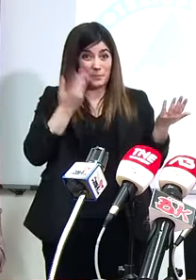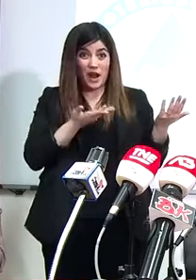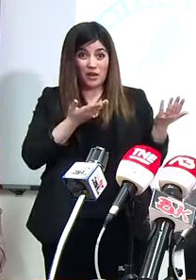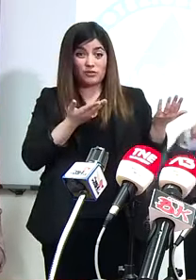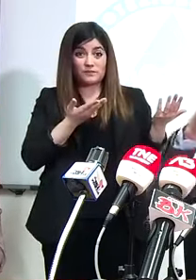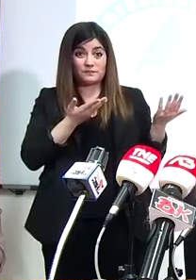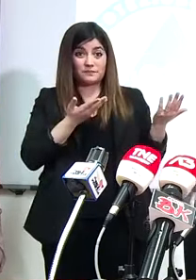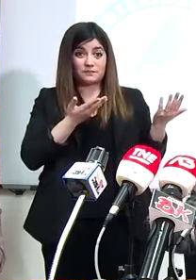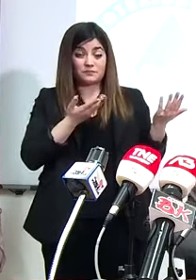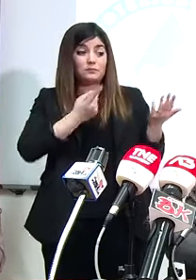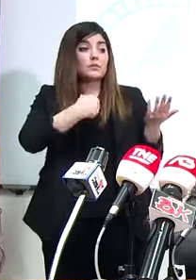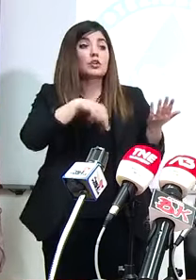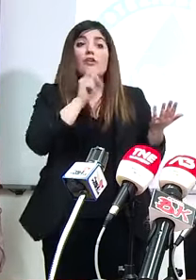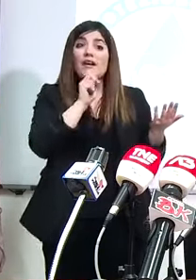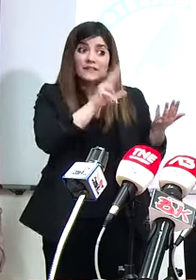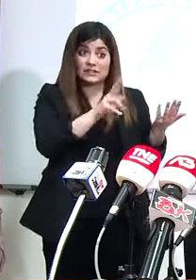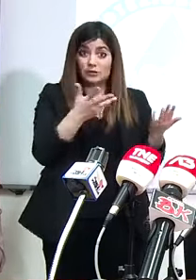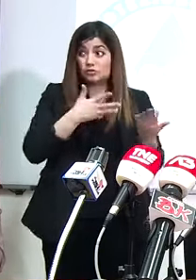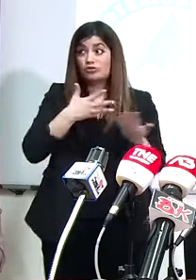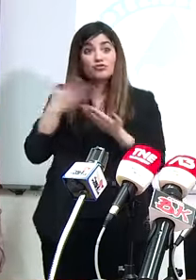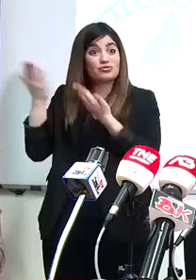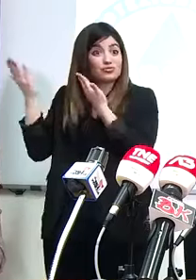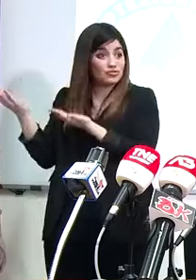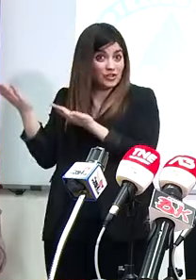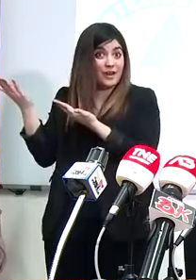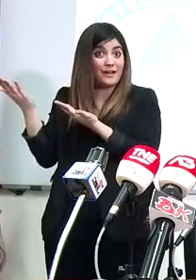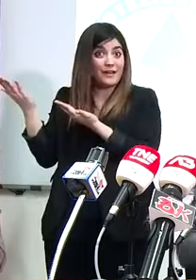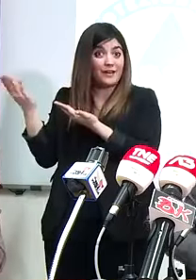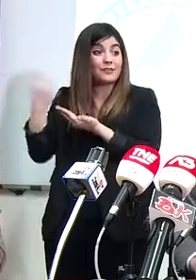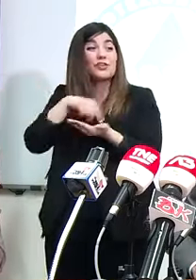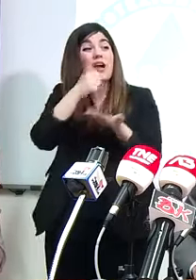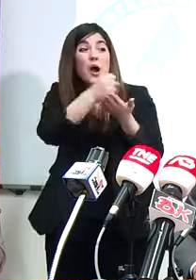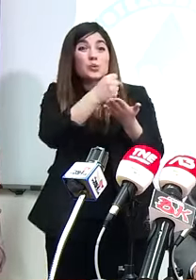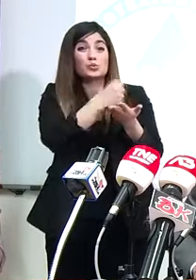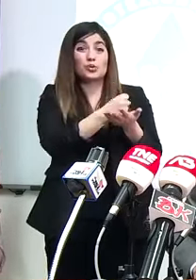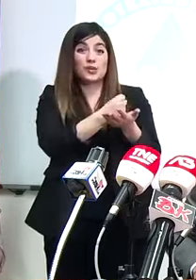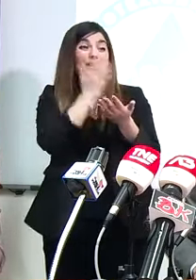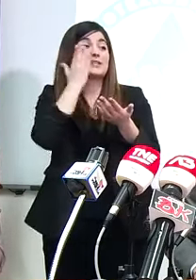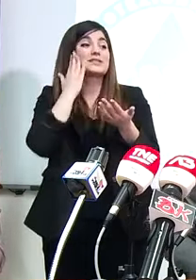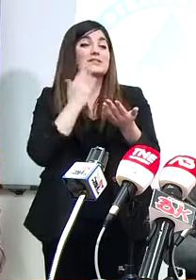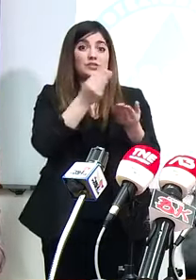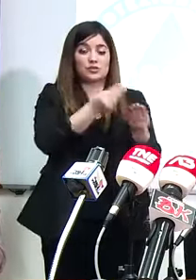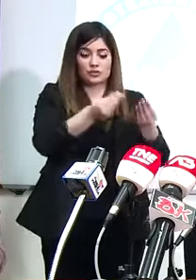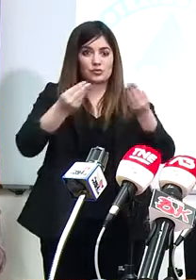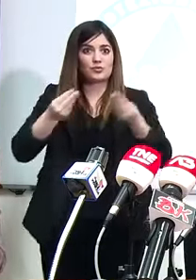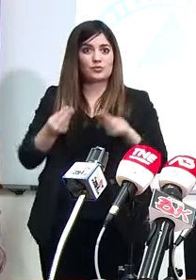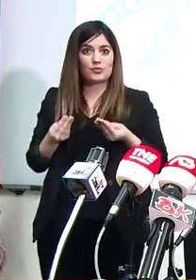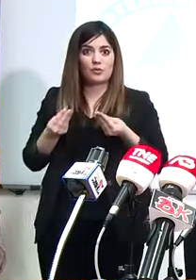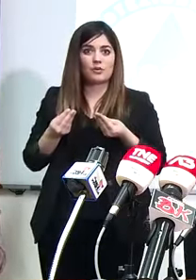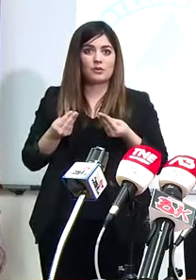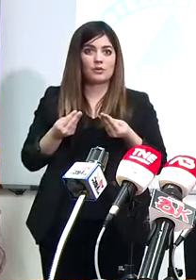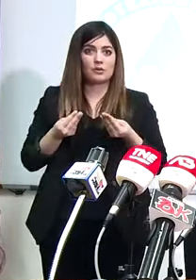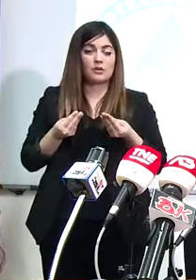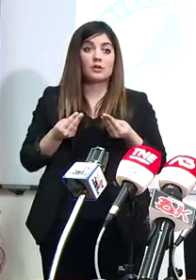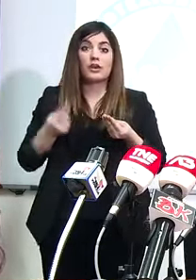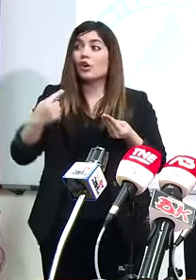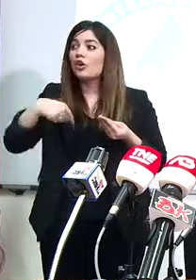ritrovare che c'è sta roba chiediamo un'autorizzazione a vedere se si può non abbiamo negoziato